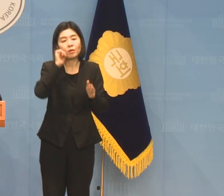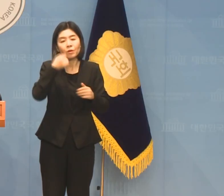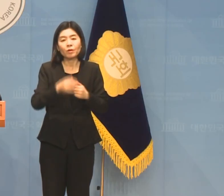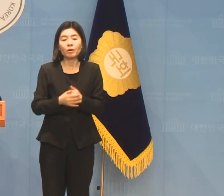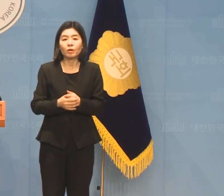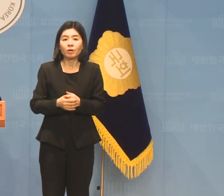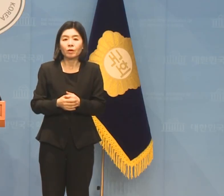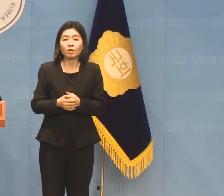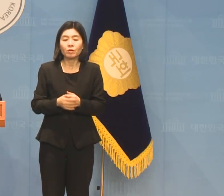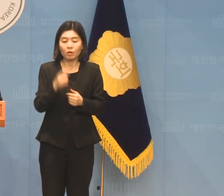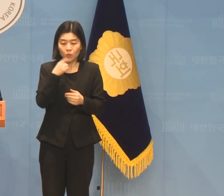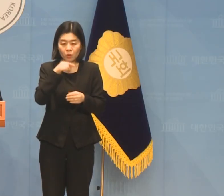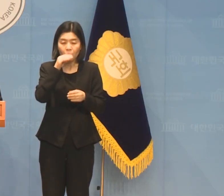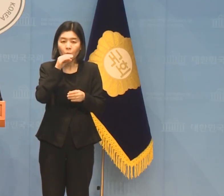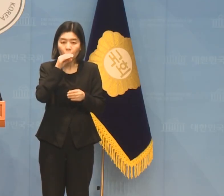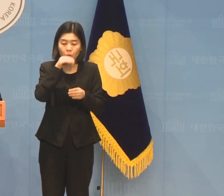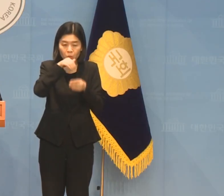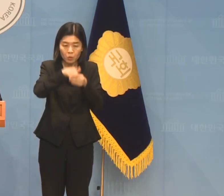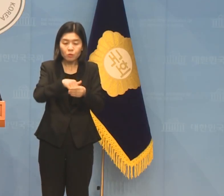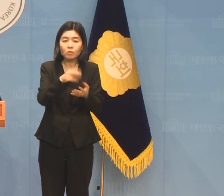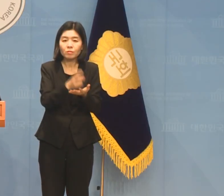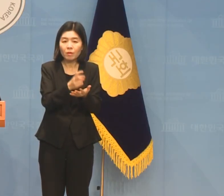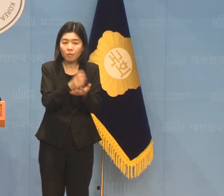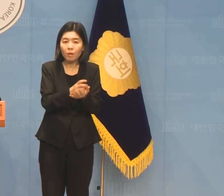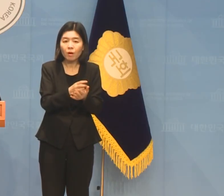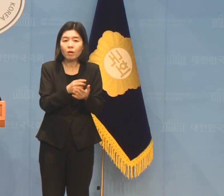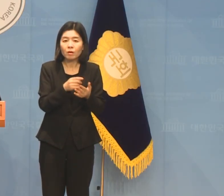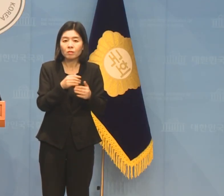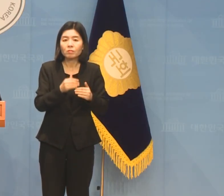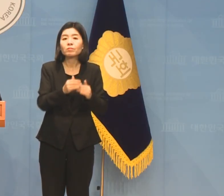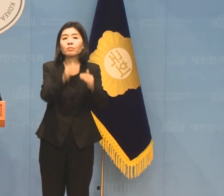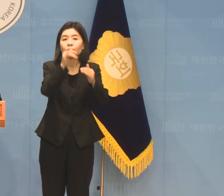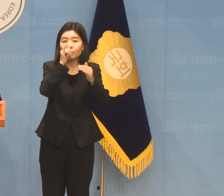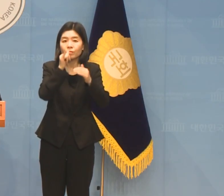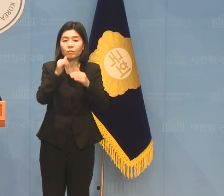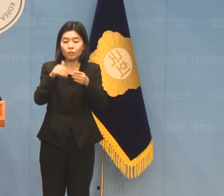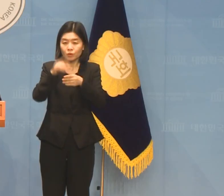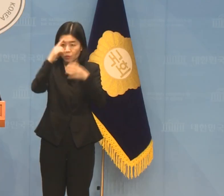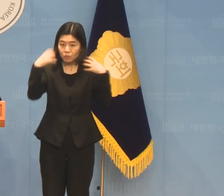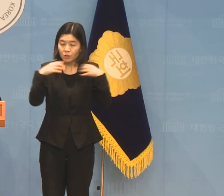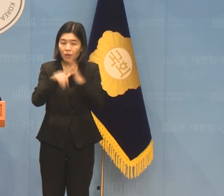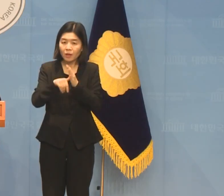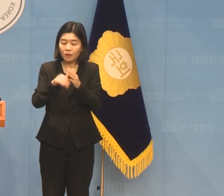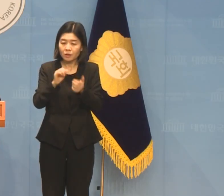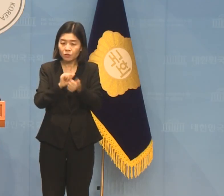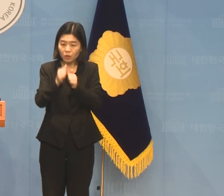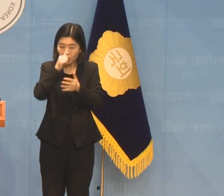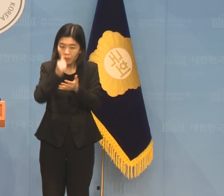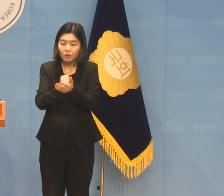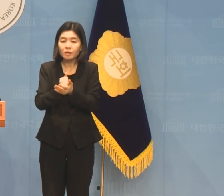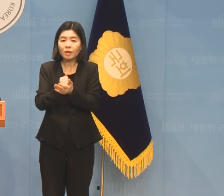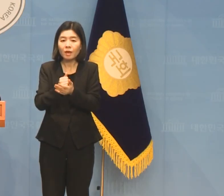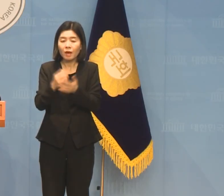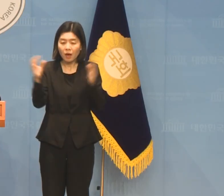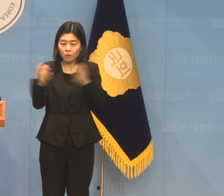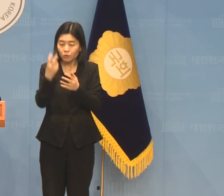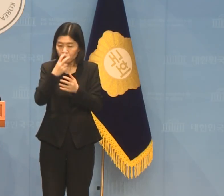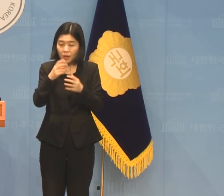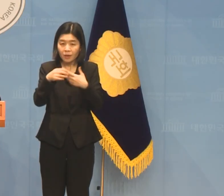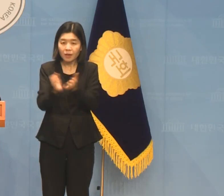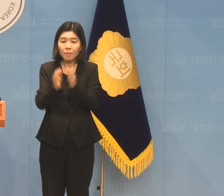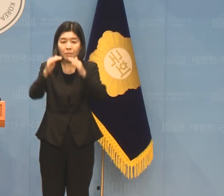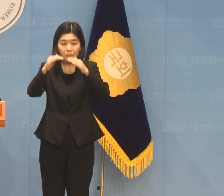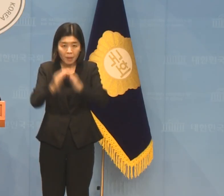특히 노란봉투법을 추진하고 문재인 정부 시절 증권범죄 합동수사단을 폐지한 점은